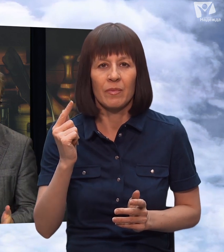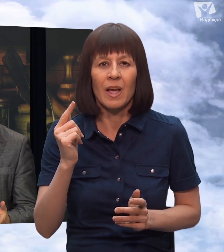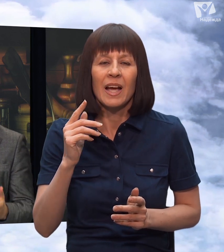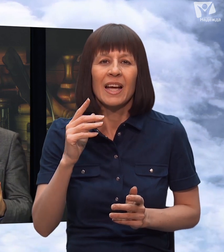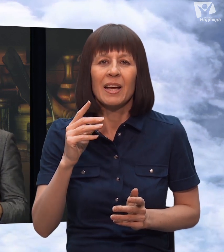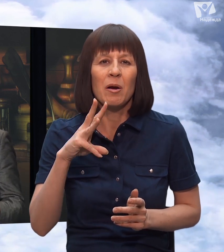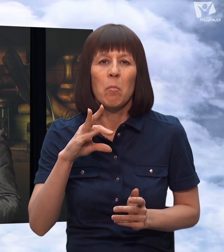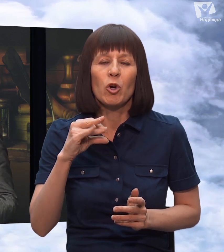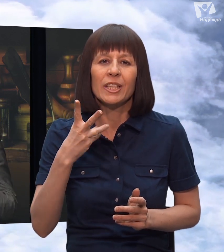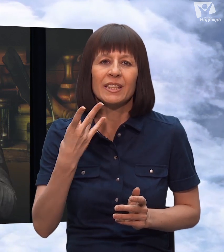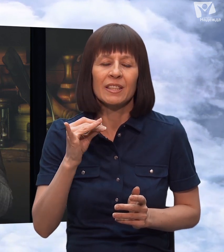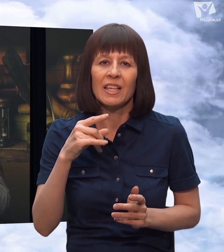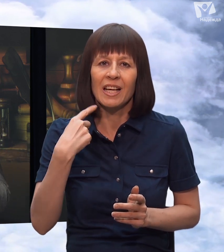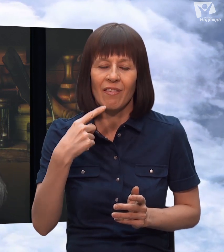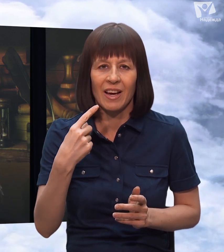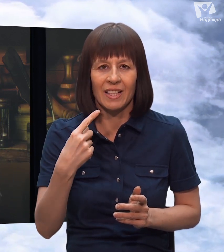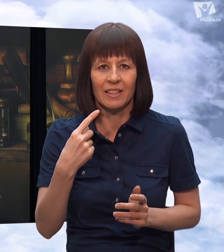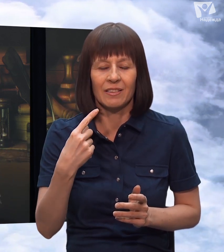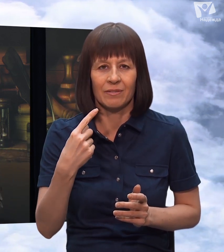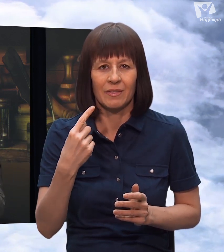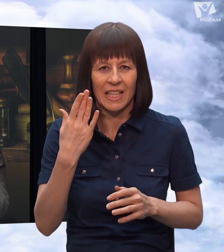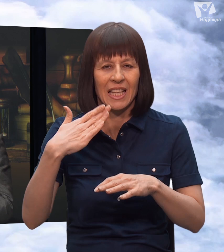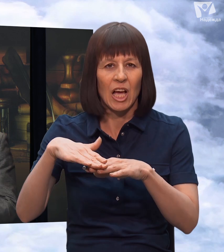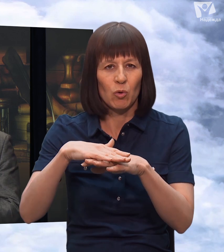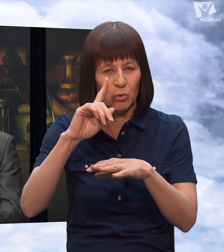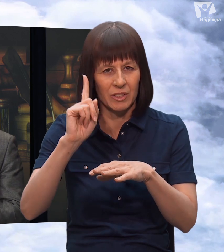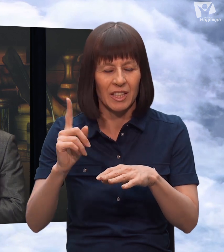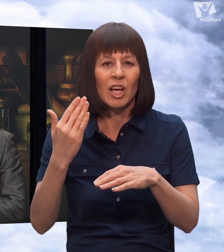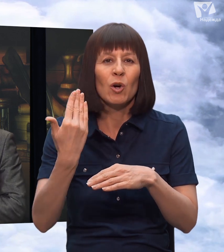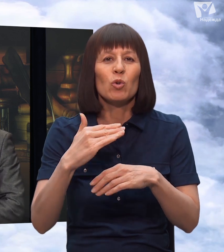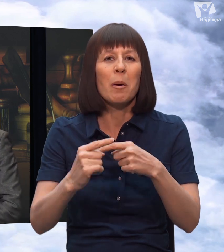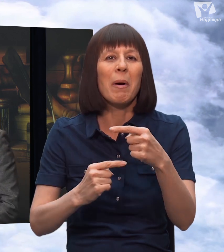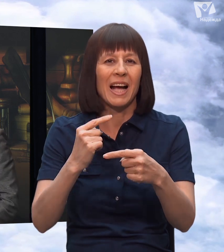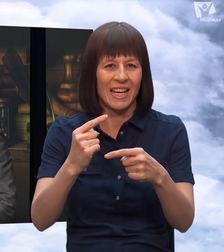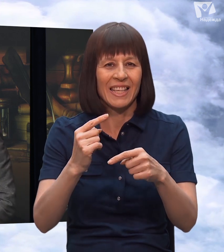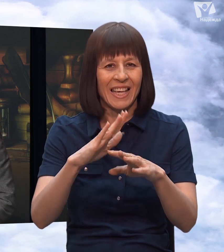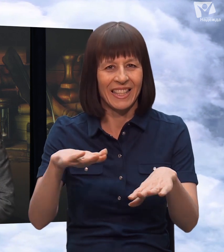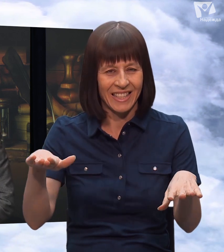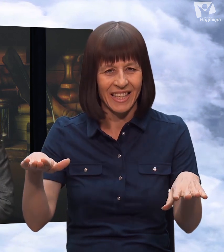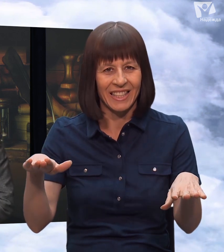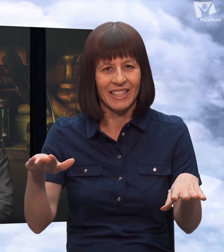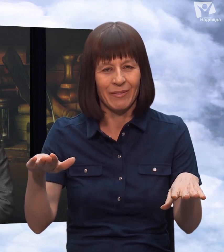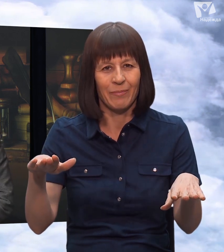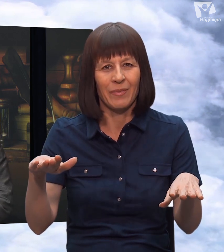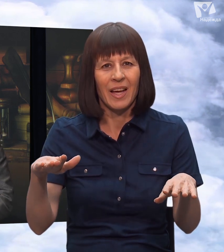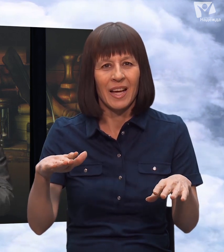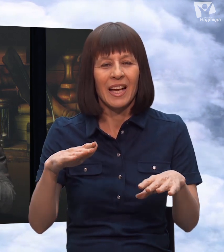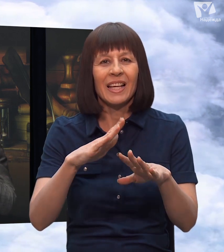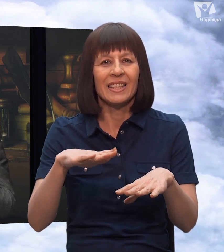вышел из египта и говорит вот господь именно вас избрал а не кого-то другого